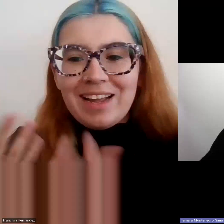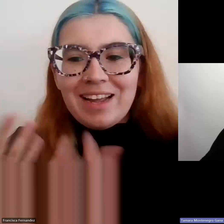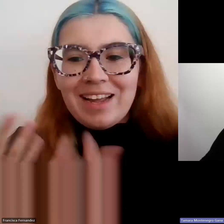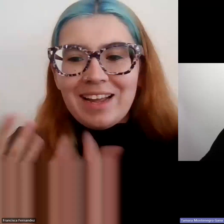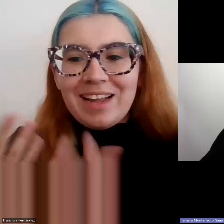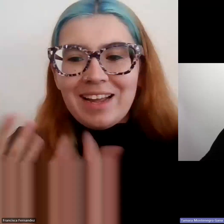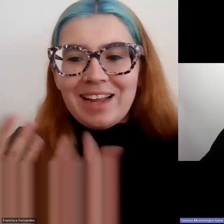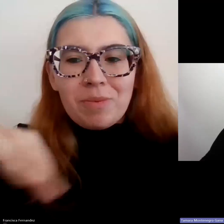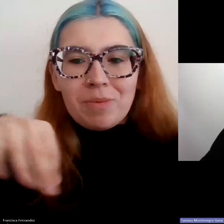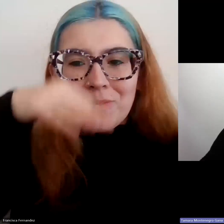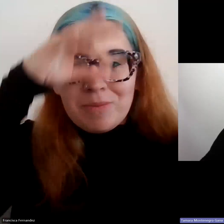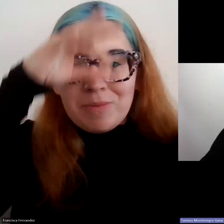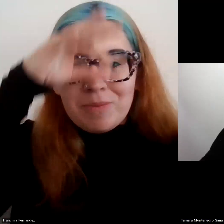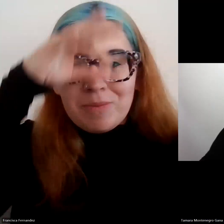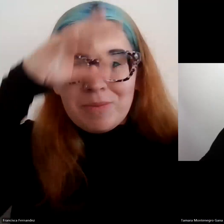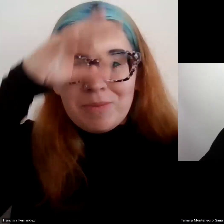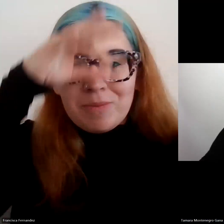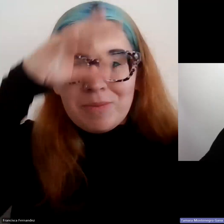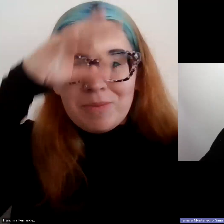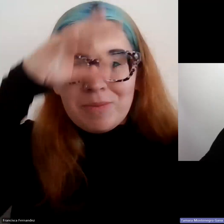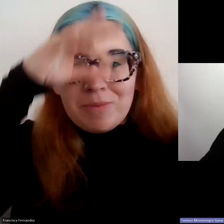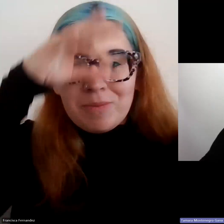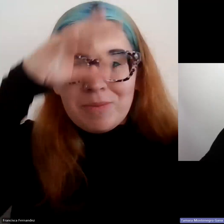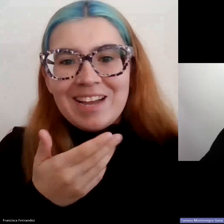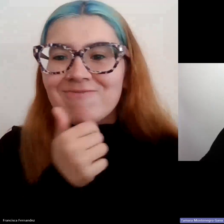profesores oyentes no sabían